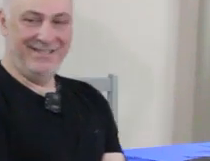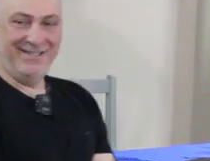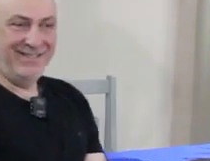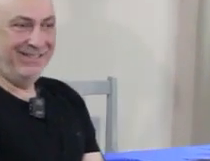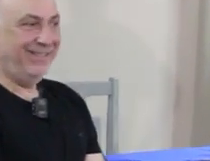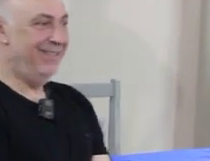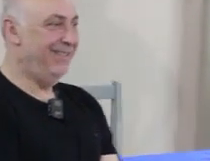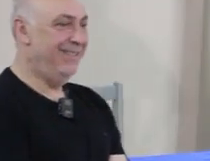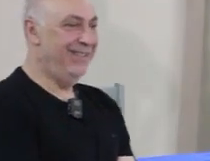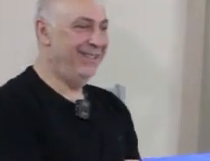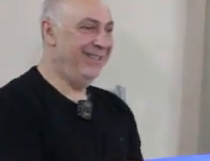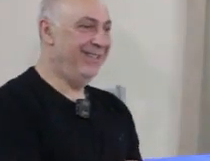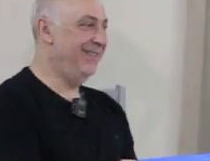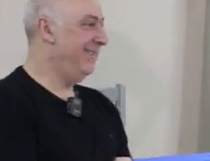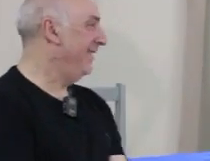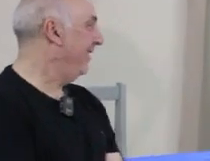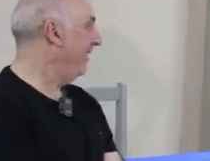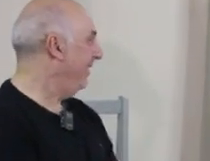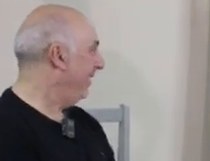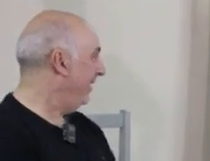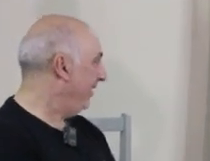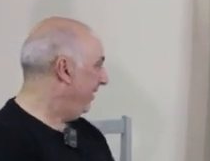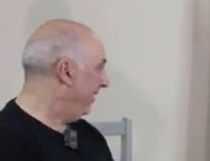Guardo pessoas conhecidas aqui.